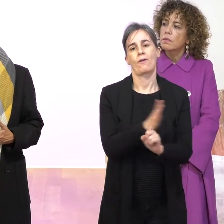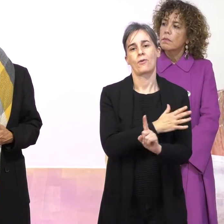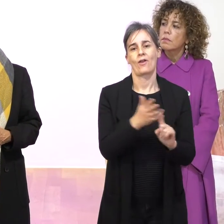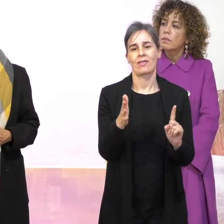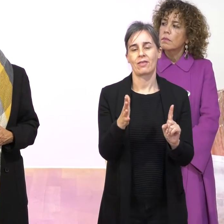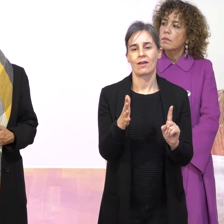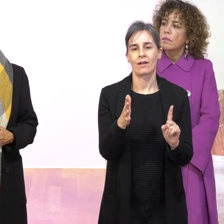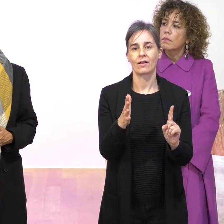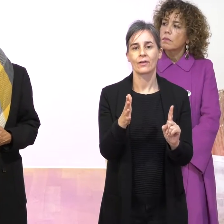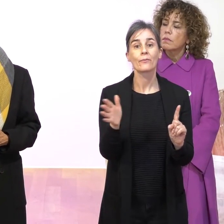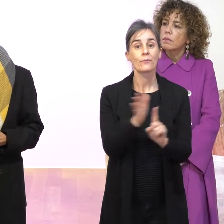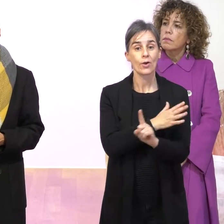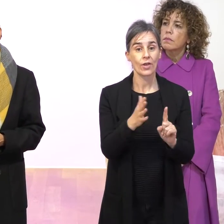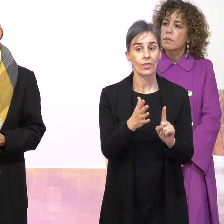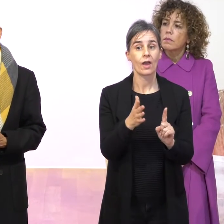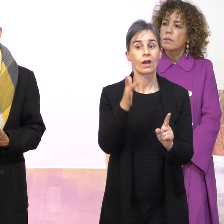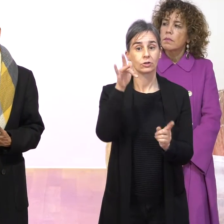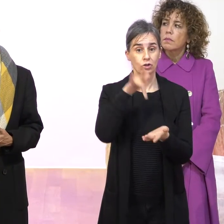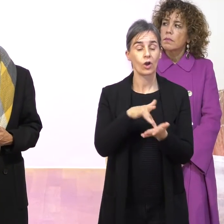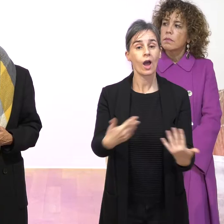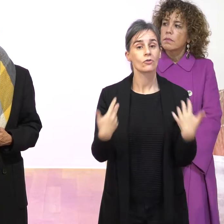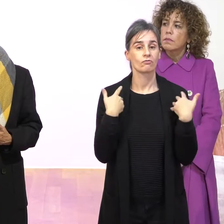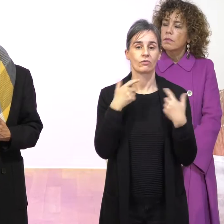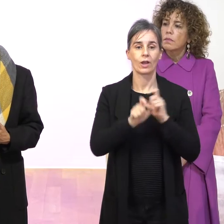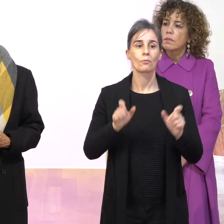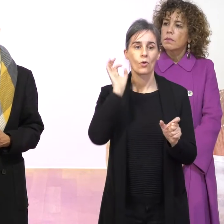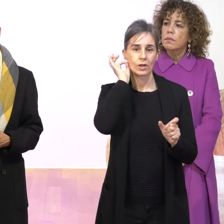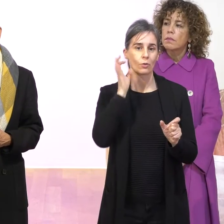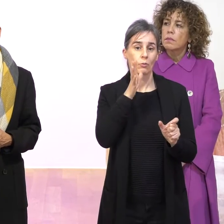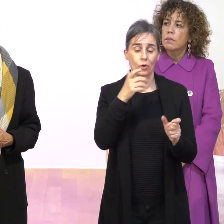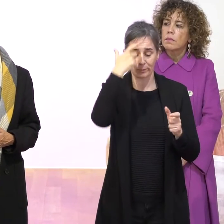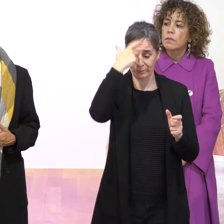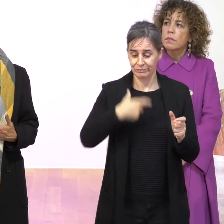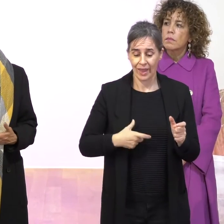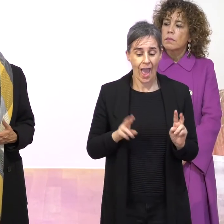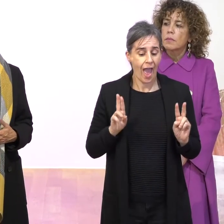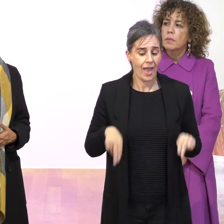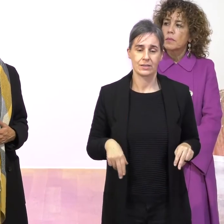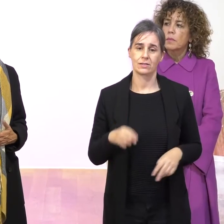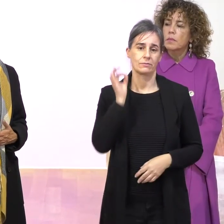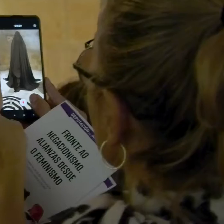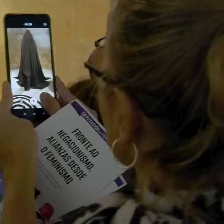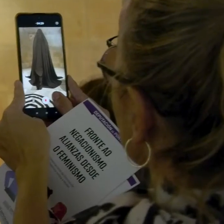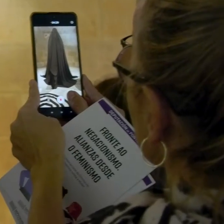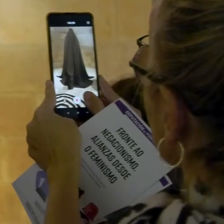da violencia que sufrimos as mulleres polo simple feito de ser